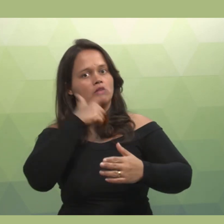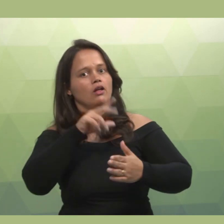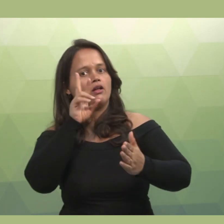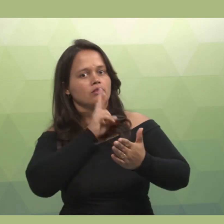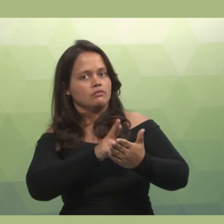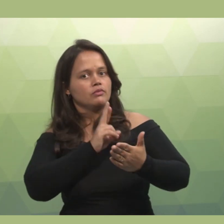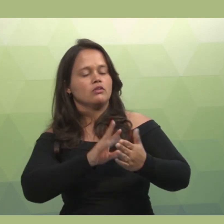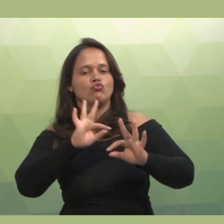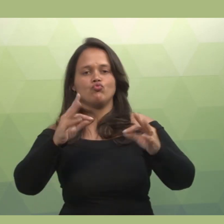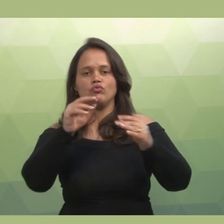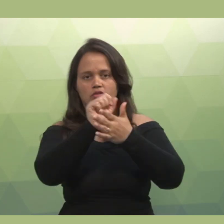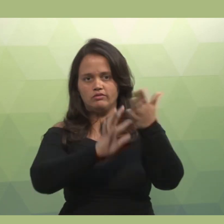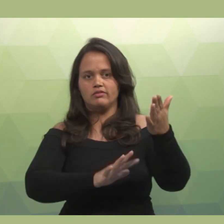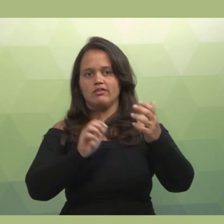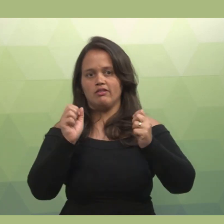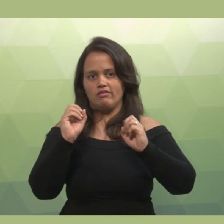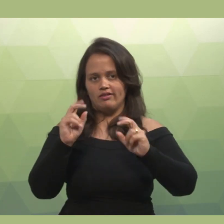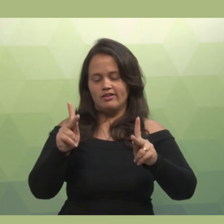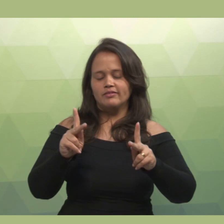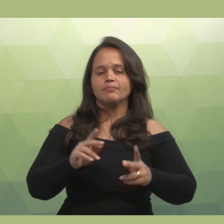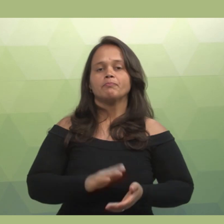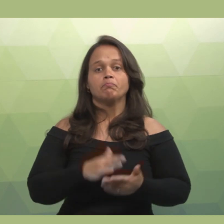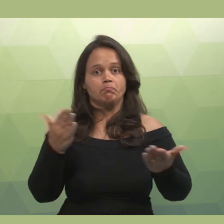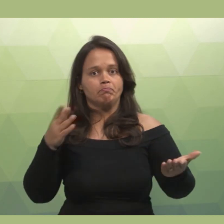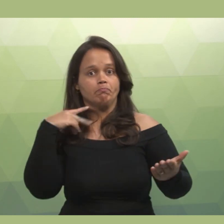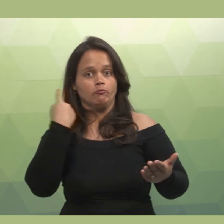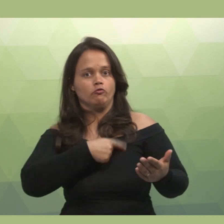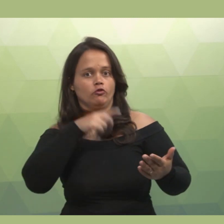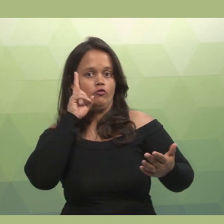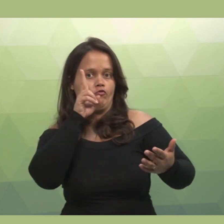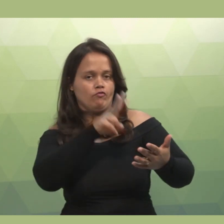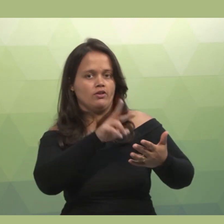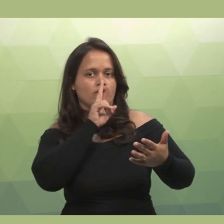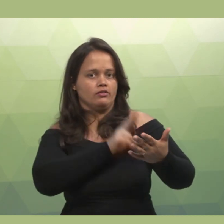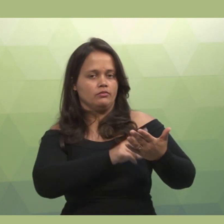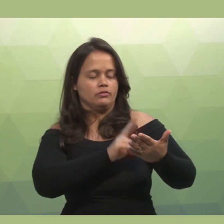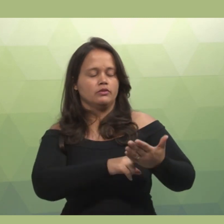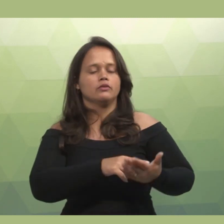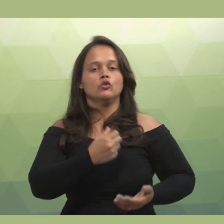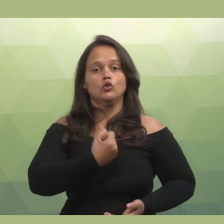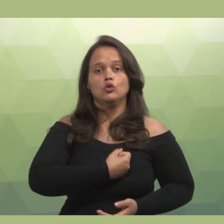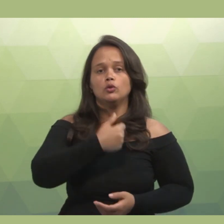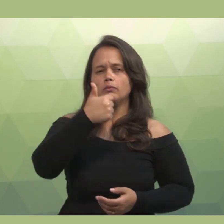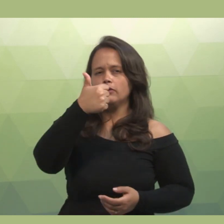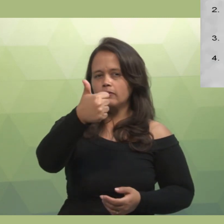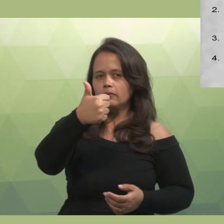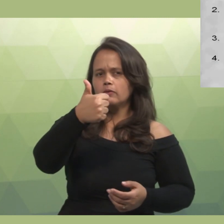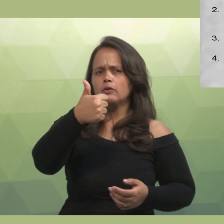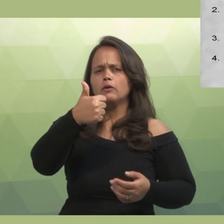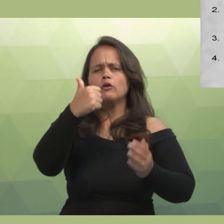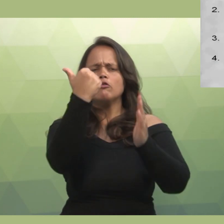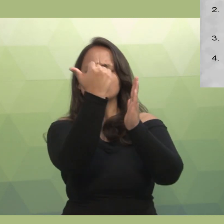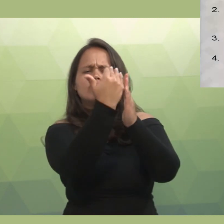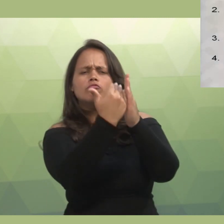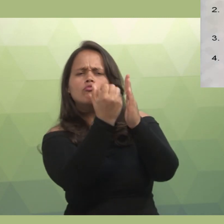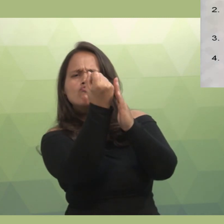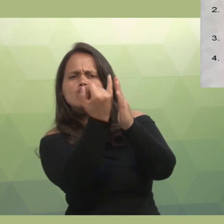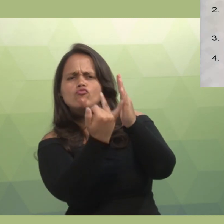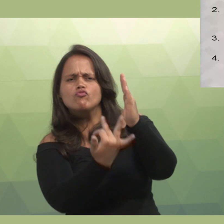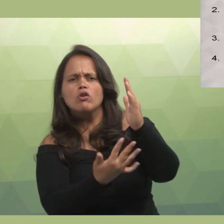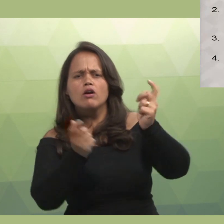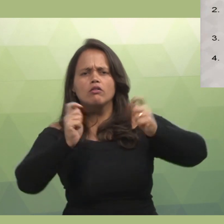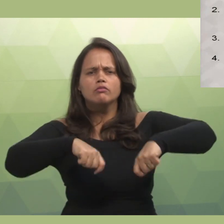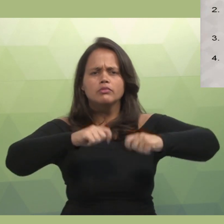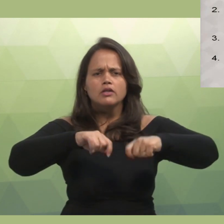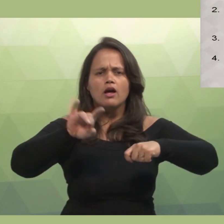ver as respostas? Na questão 1, enumere as competências de cada esfera governamental para